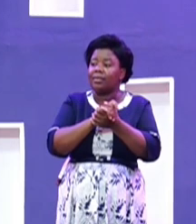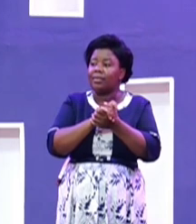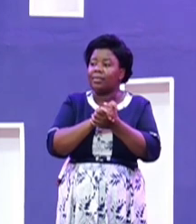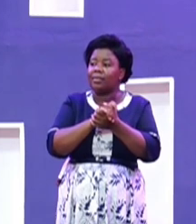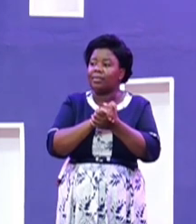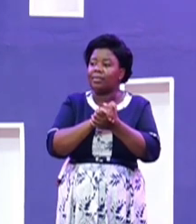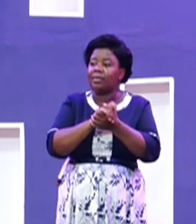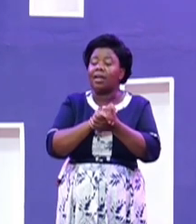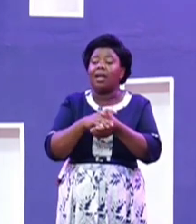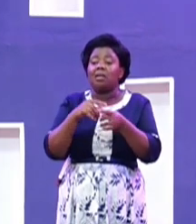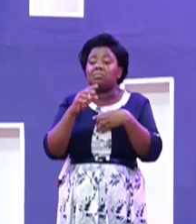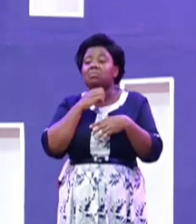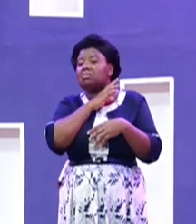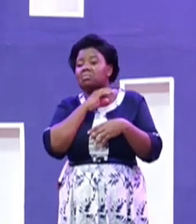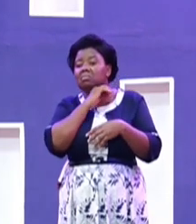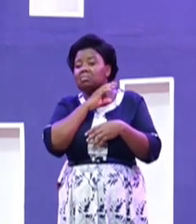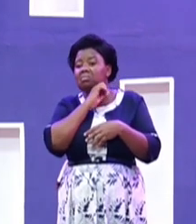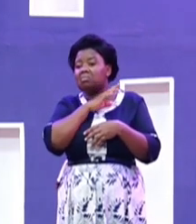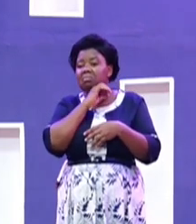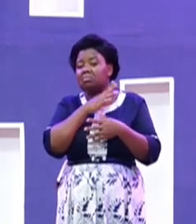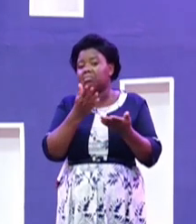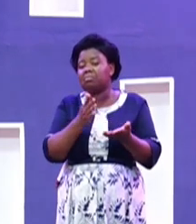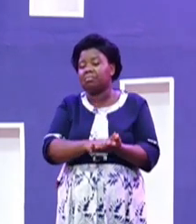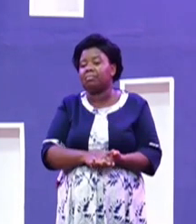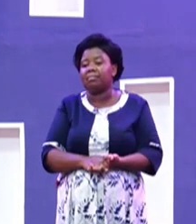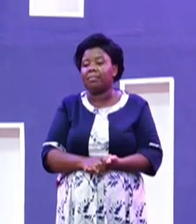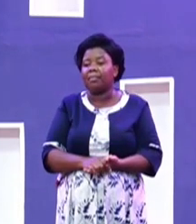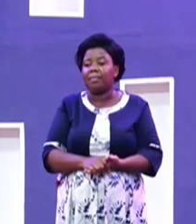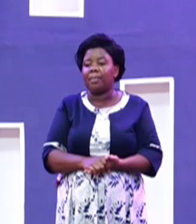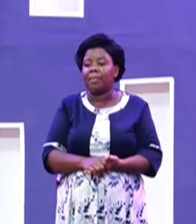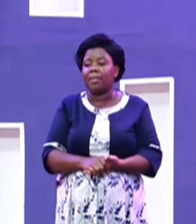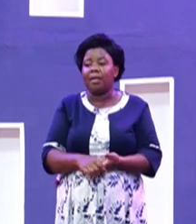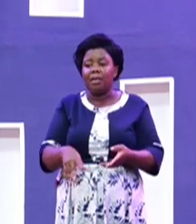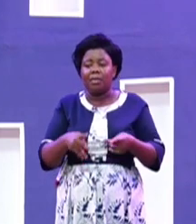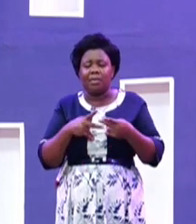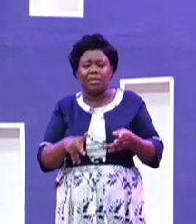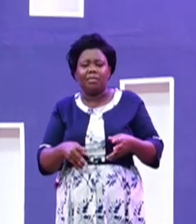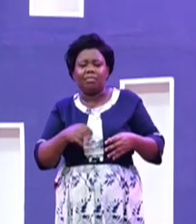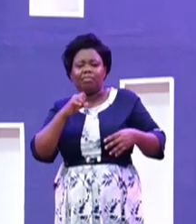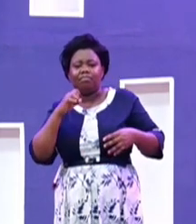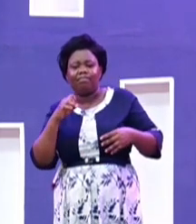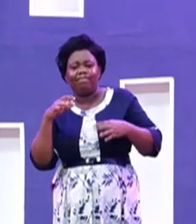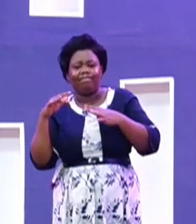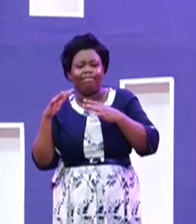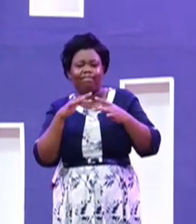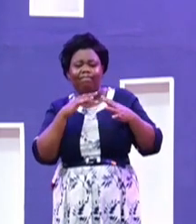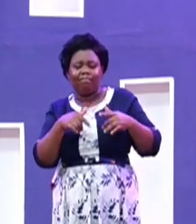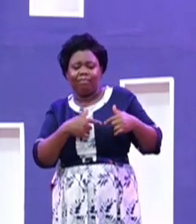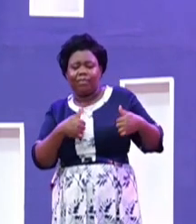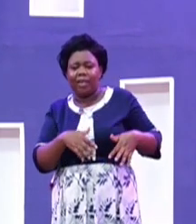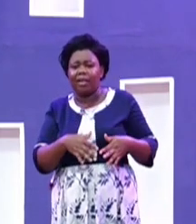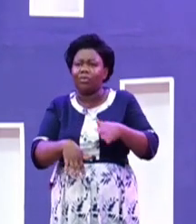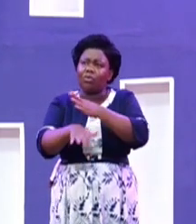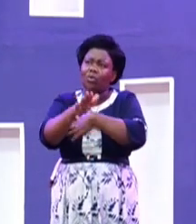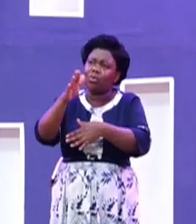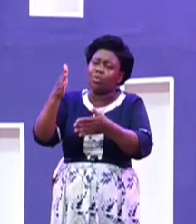Nodda mu kwemulugunya nga bwe tubadde tusomesa. Tandika oluyombo mu mutima gwo, Katonda tokyafaayo kale